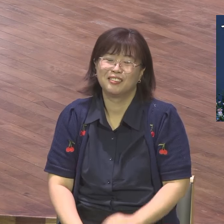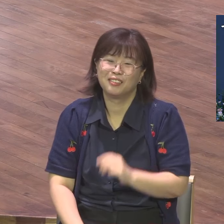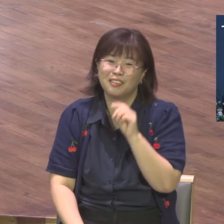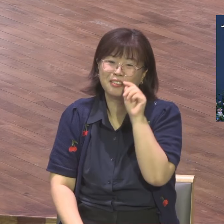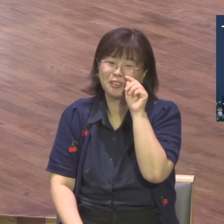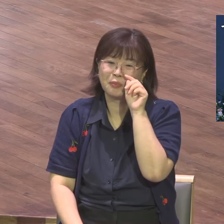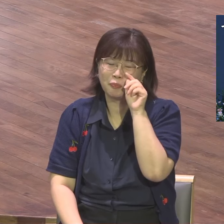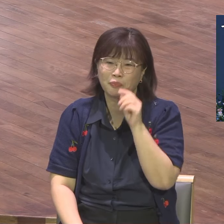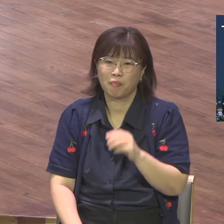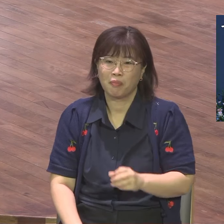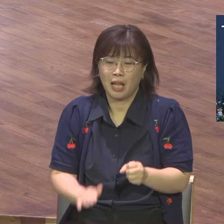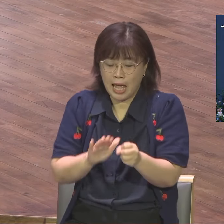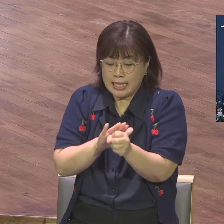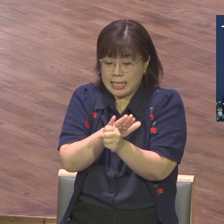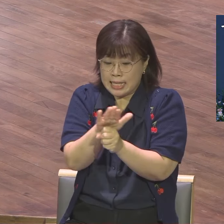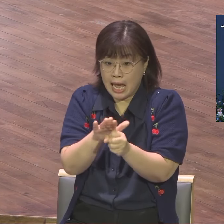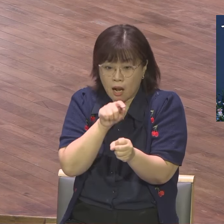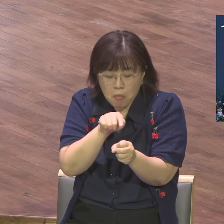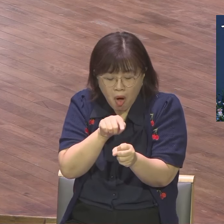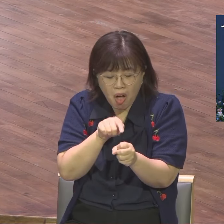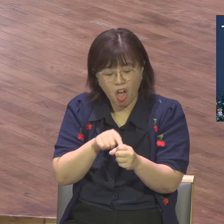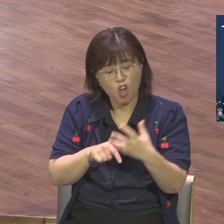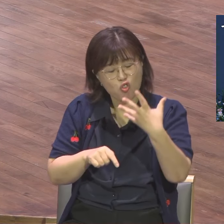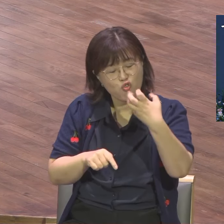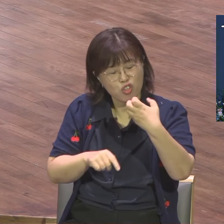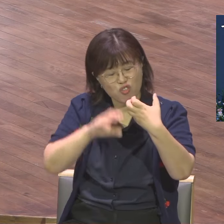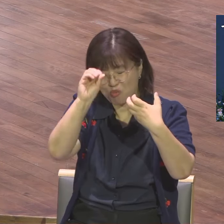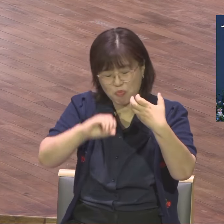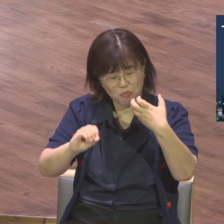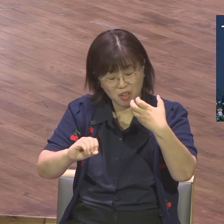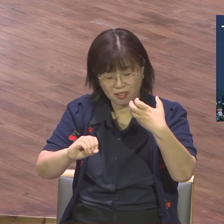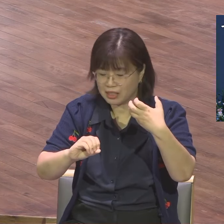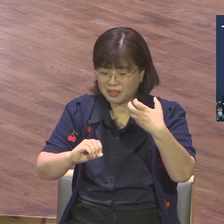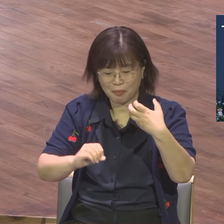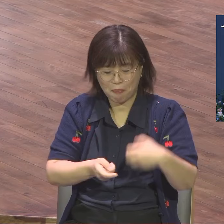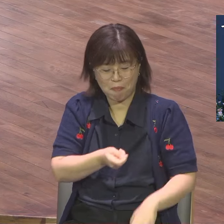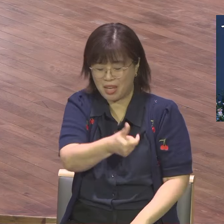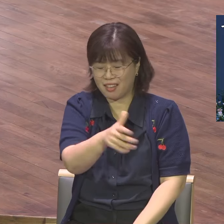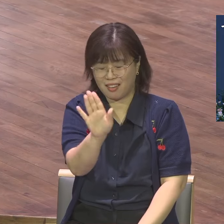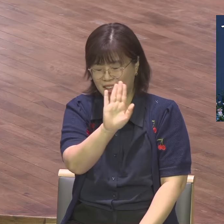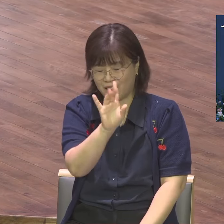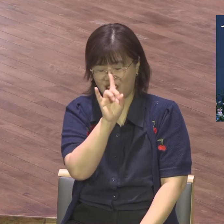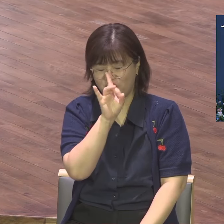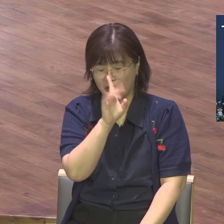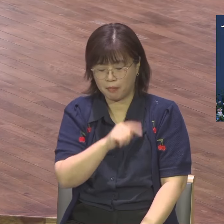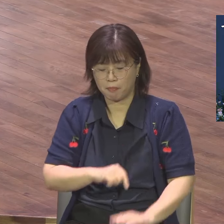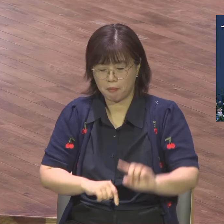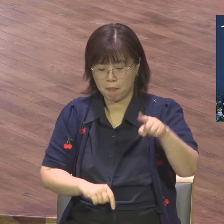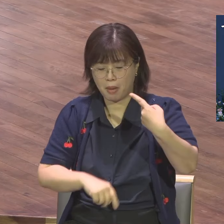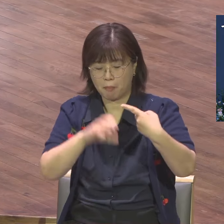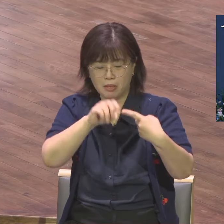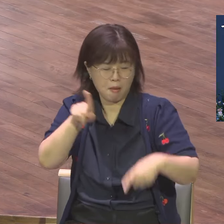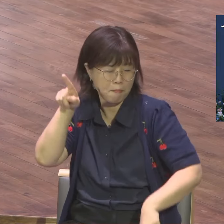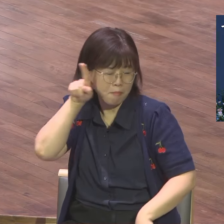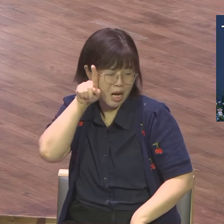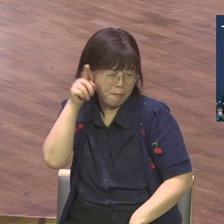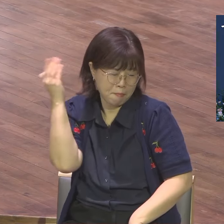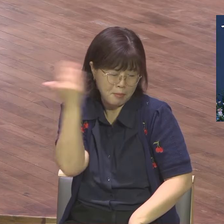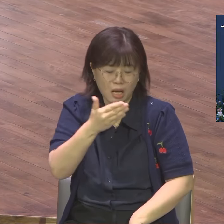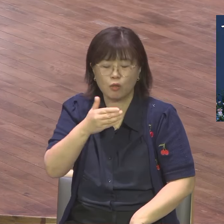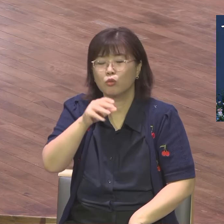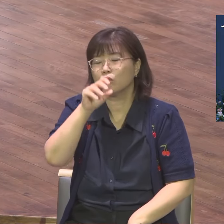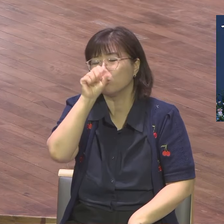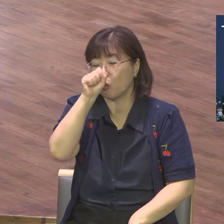100%의 사랑을 원하시는 하나님. 그렇게 이 신약적으로 보면요, 신약에서도